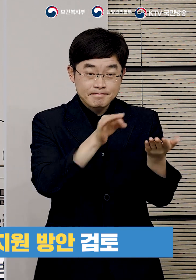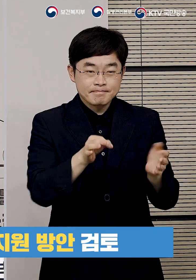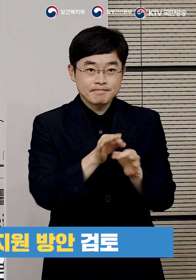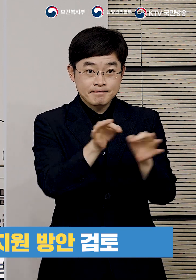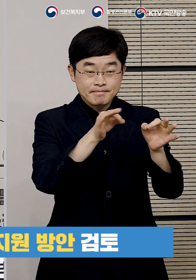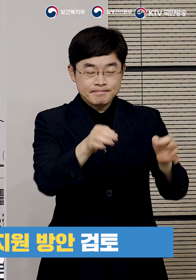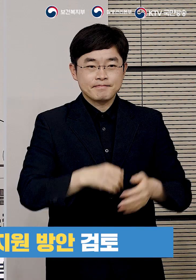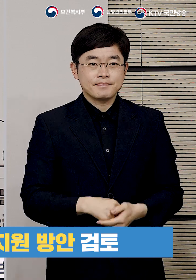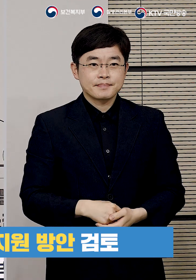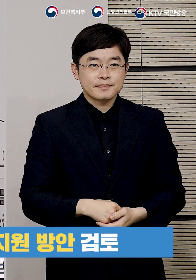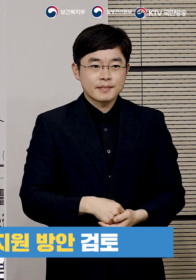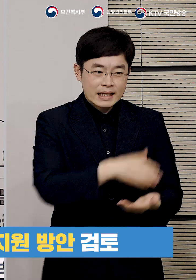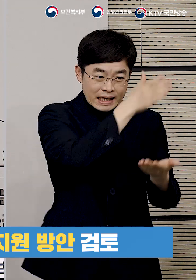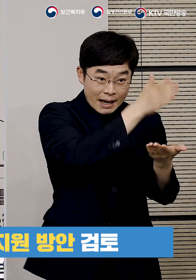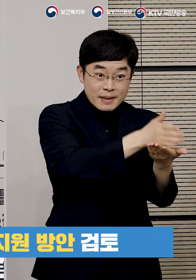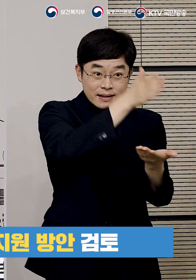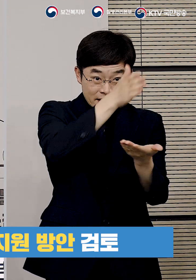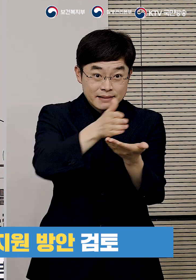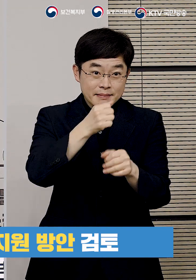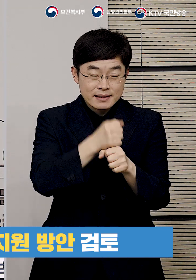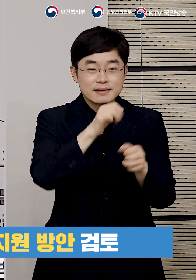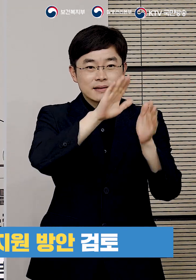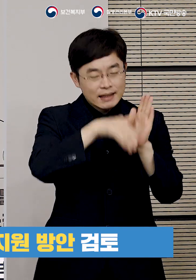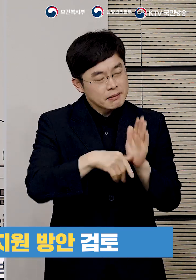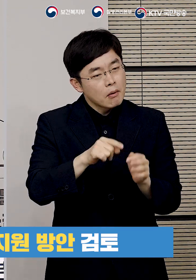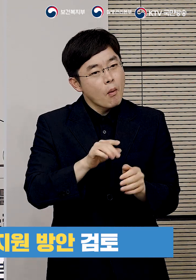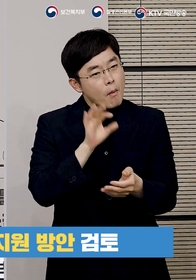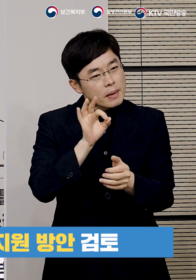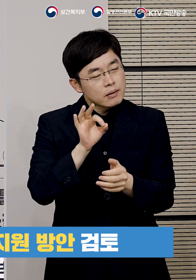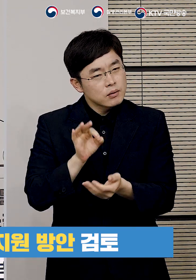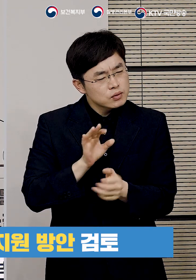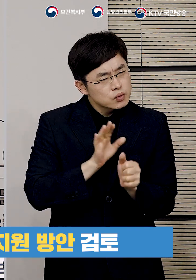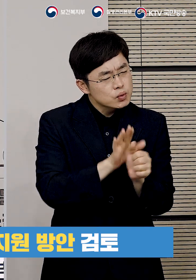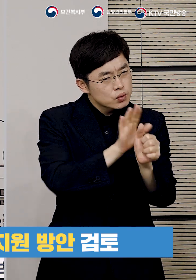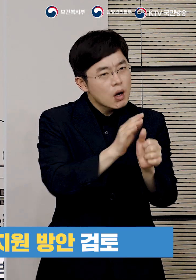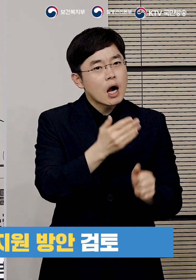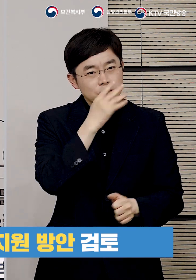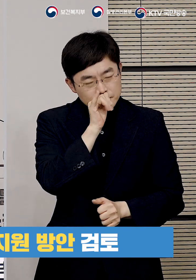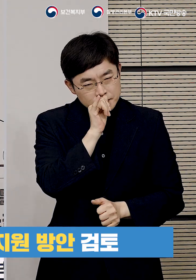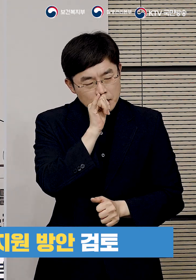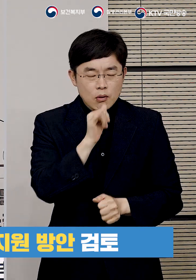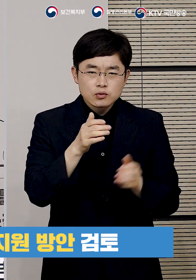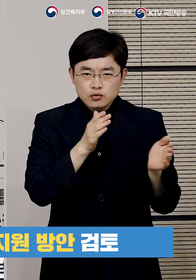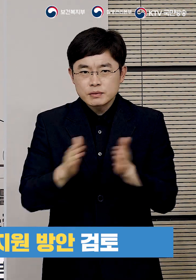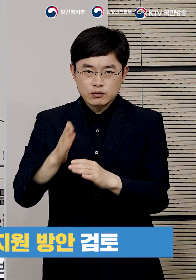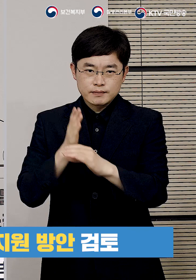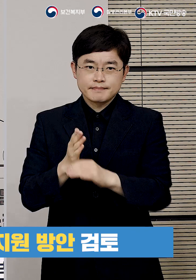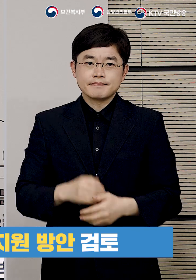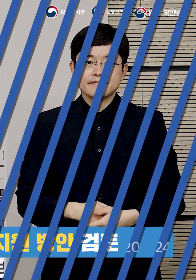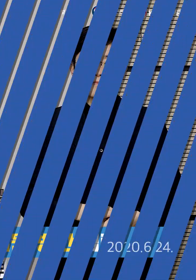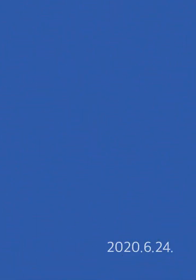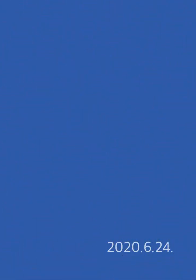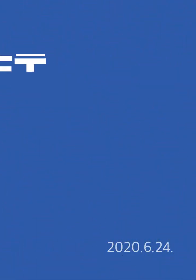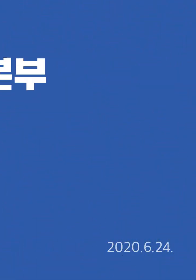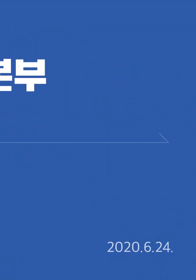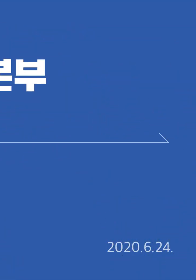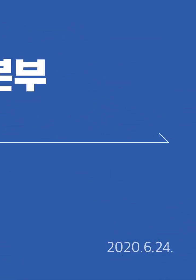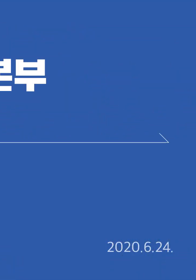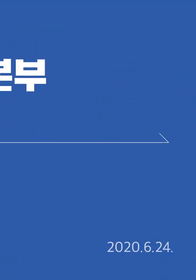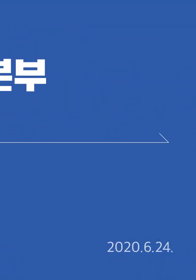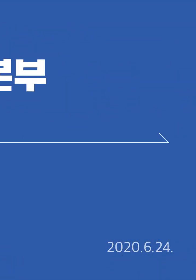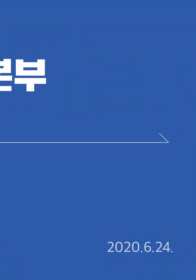있는데, 칸막이 즉 위에 칸막이든지 옆 칸막이를 할 때 비용을 지원하는 방안을 지금 저희가 지원하도록 하려고 하고 있습니다.